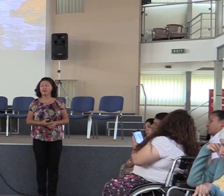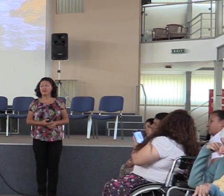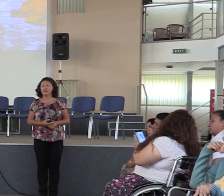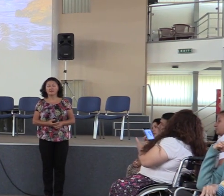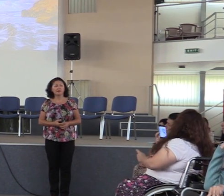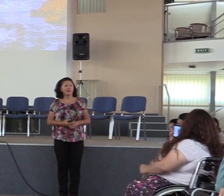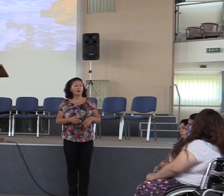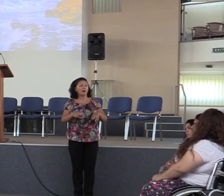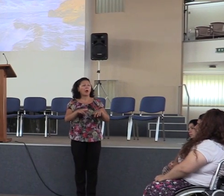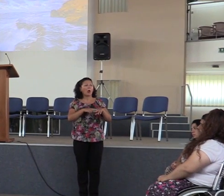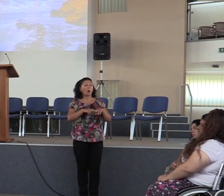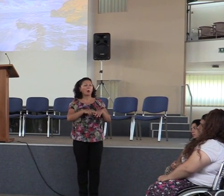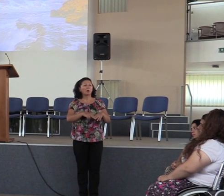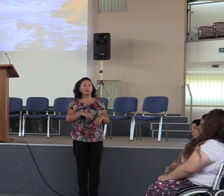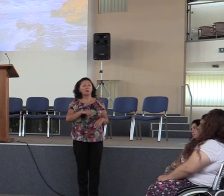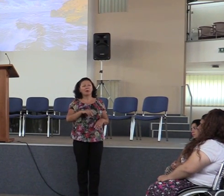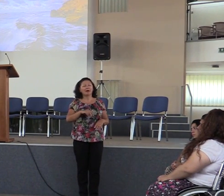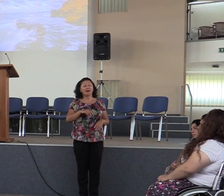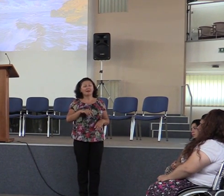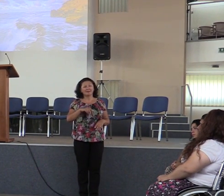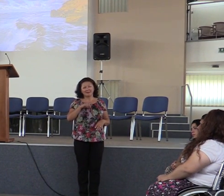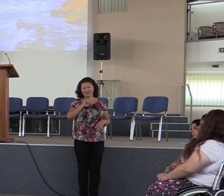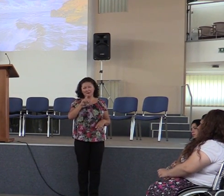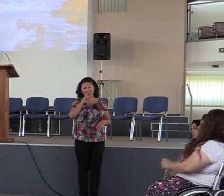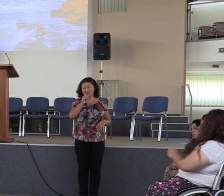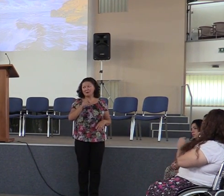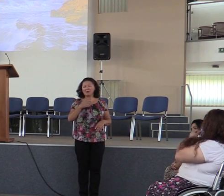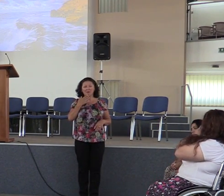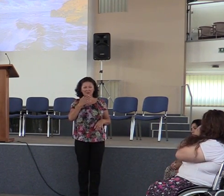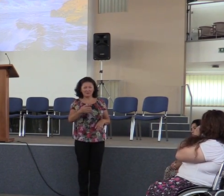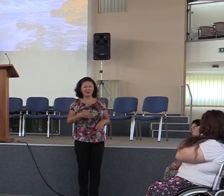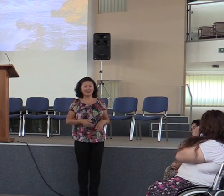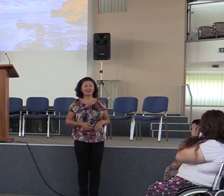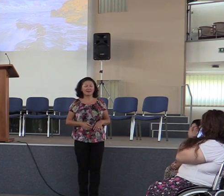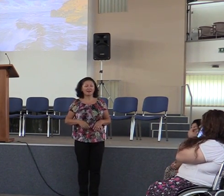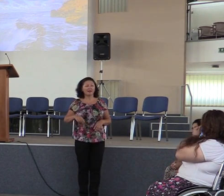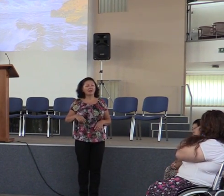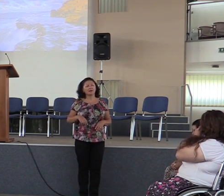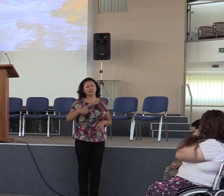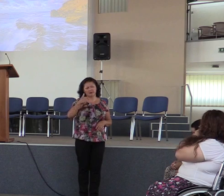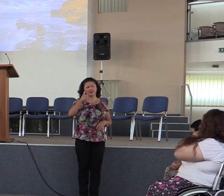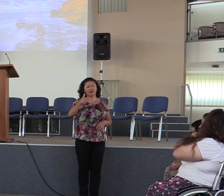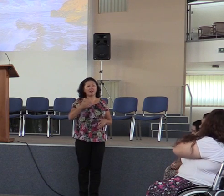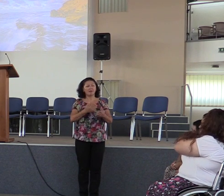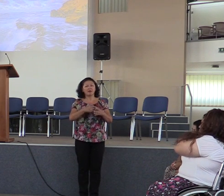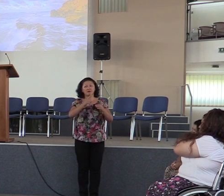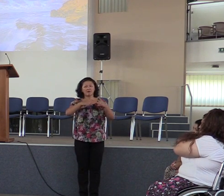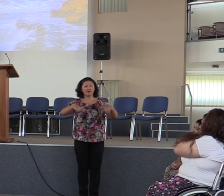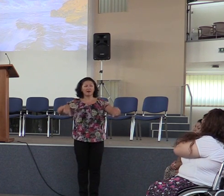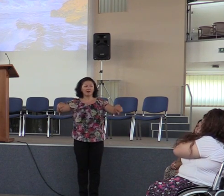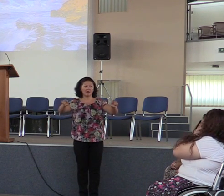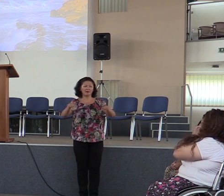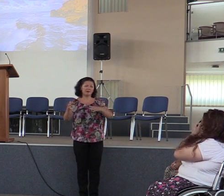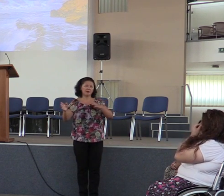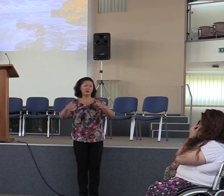să nu zici mulțumesc, Cristina, că existi. Mulțumim și sunt sigur că pentru fiecare dintre noi, celor care ne-am întâlnit din dreapta sau